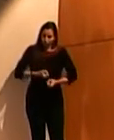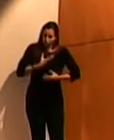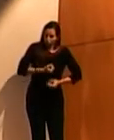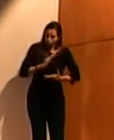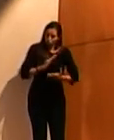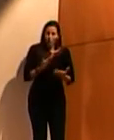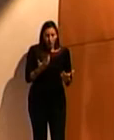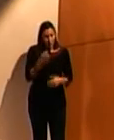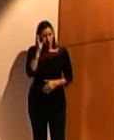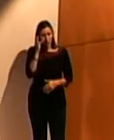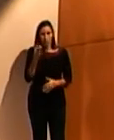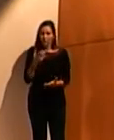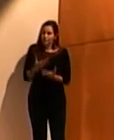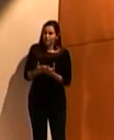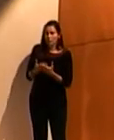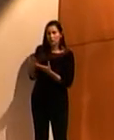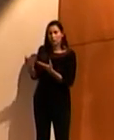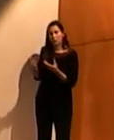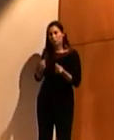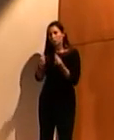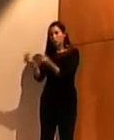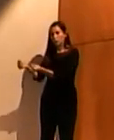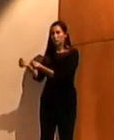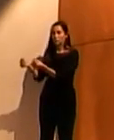Et c'est quelque chose qui a été